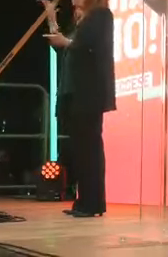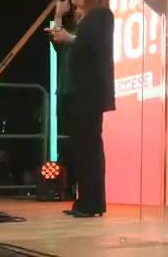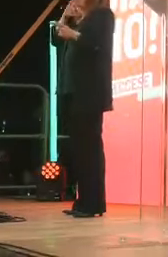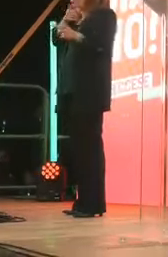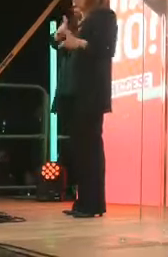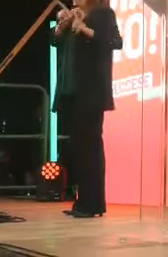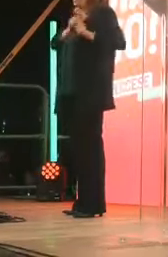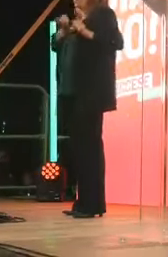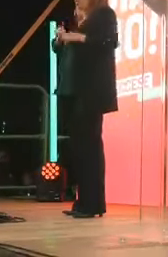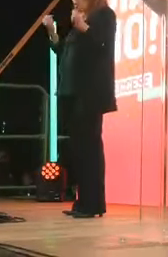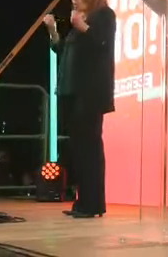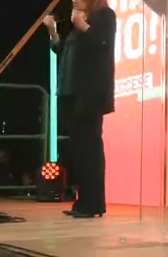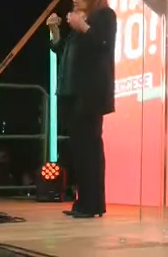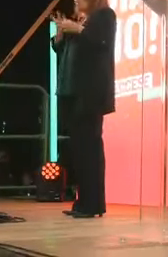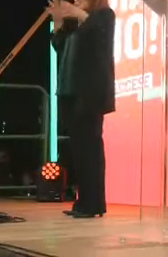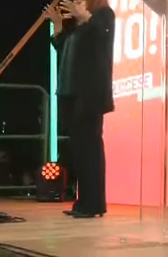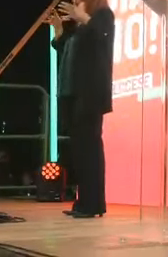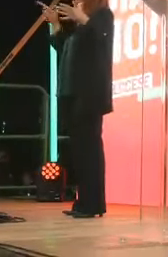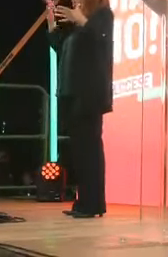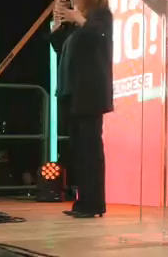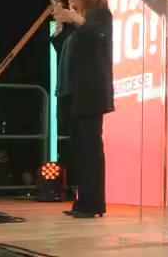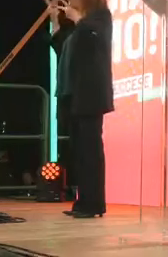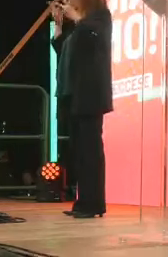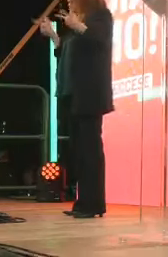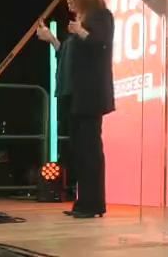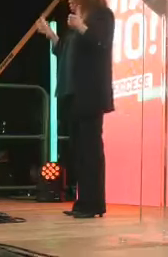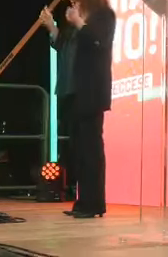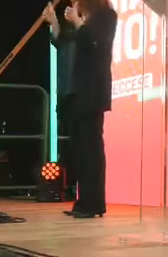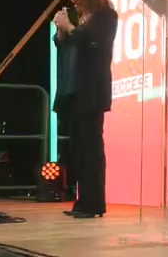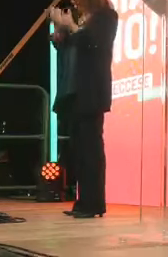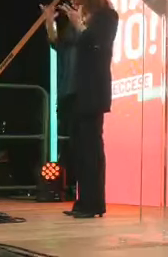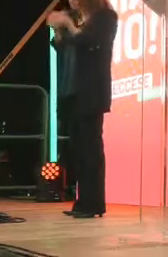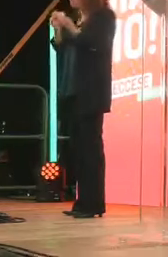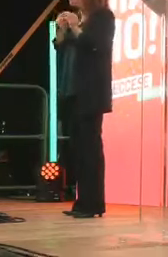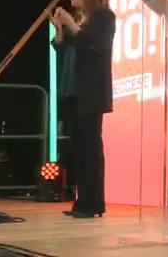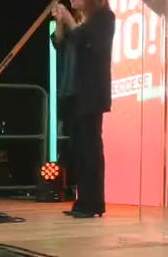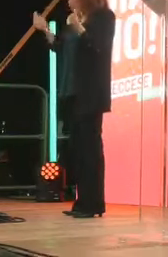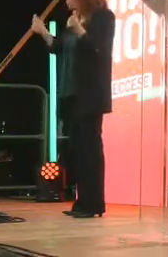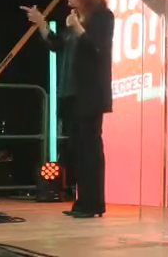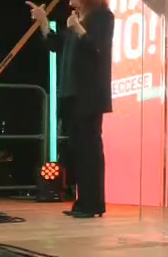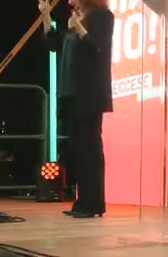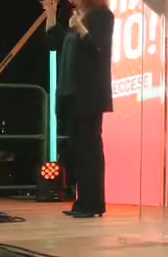prodotto ieri, trovando una sintesi unitaria.